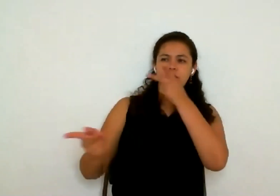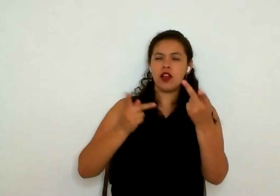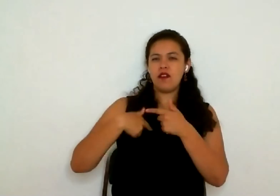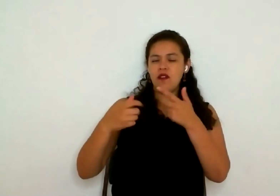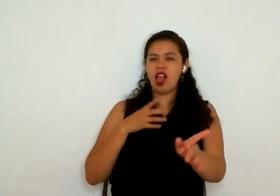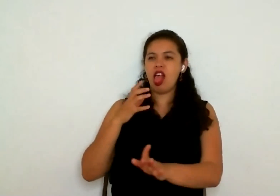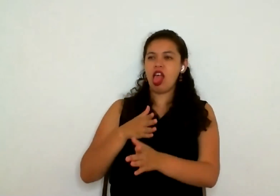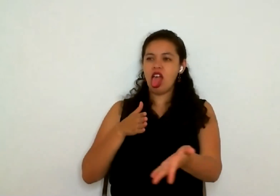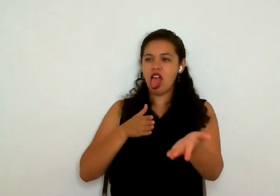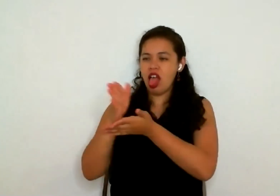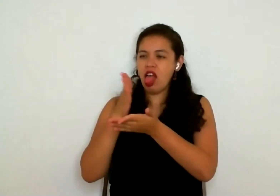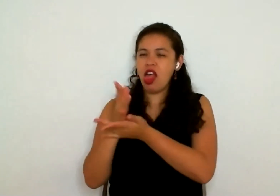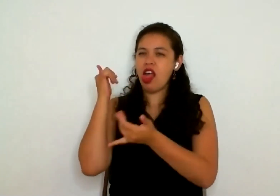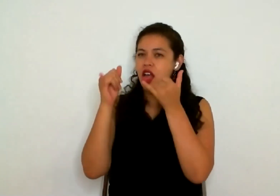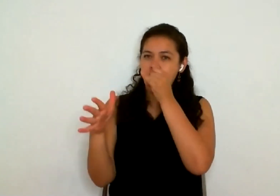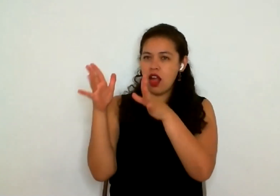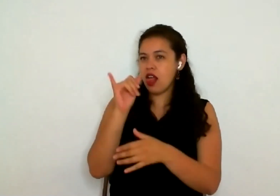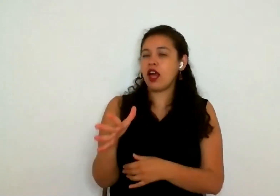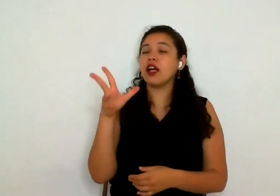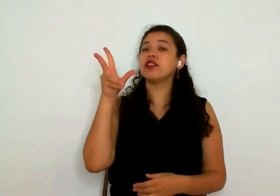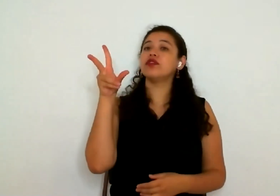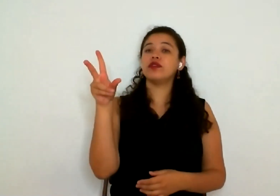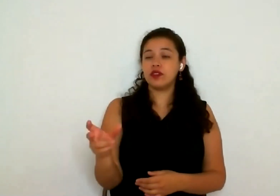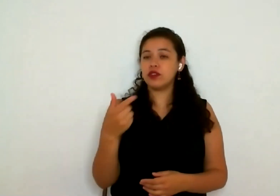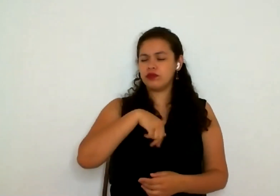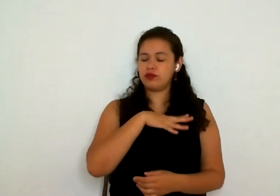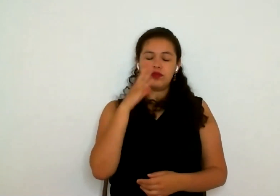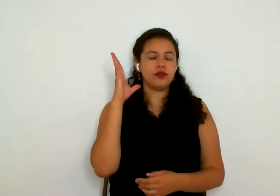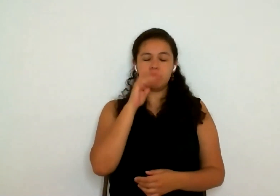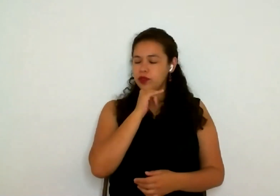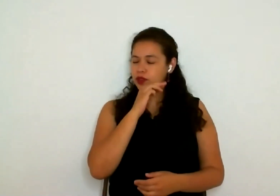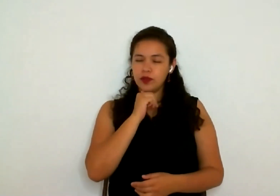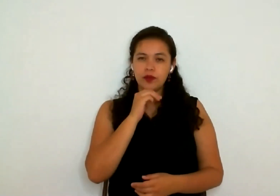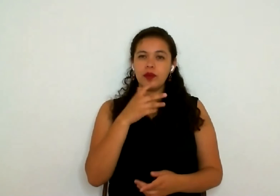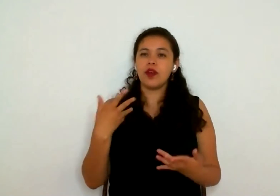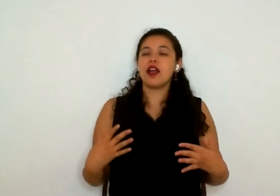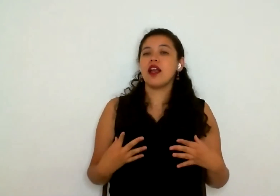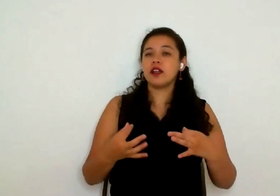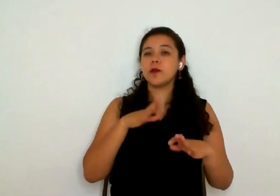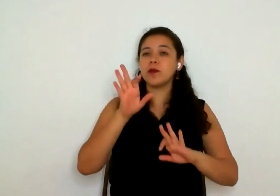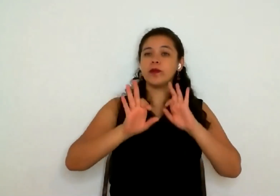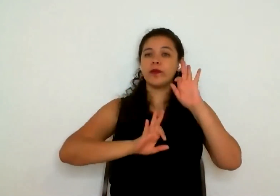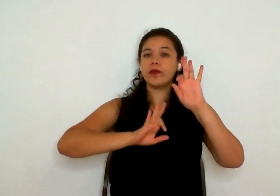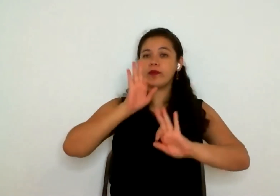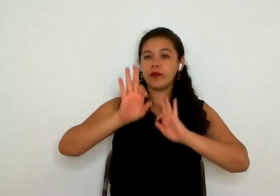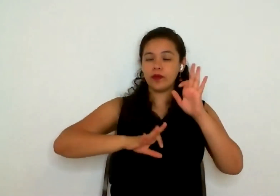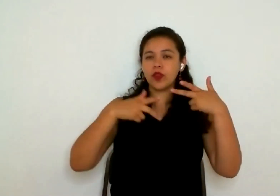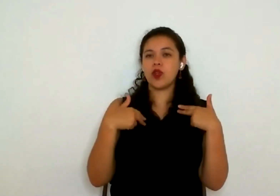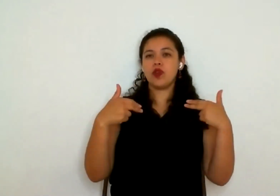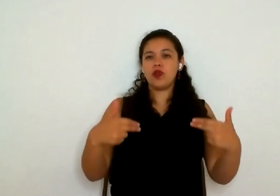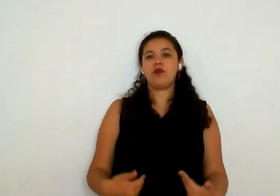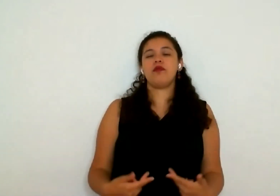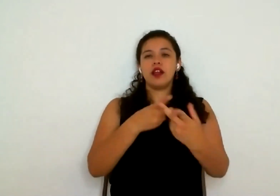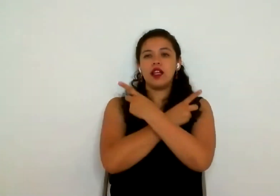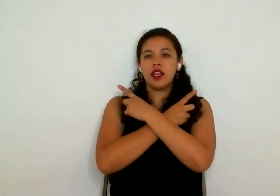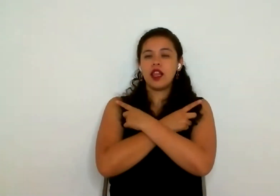no podemos nosotros calentarlos a los sujetos por supuesto la calidad del trato humano y digno tiene